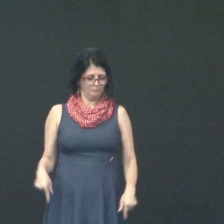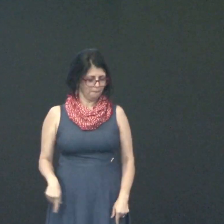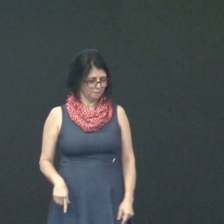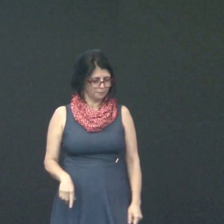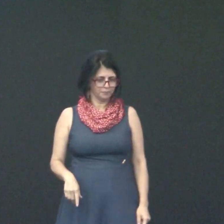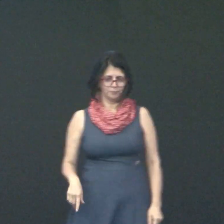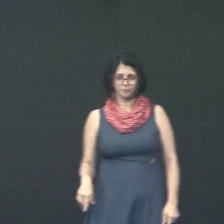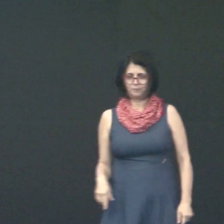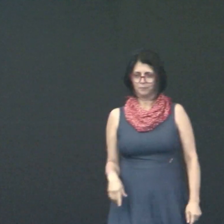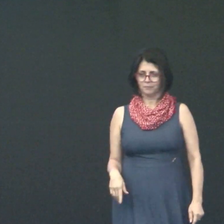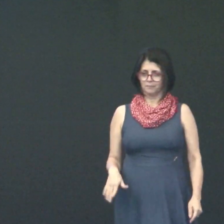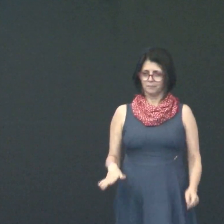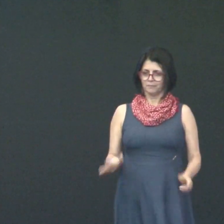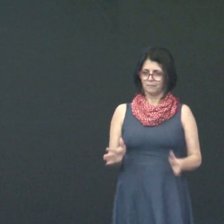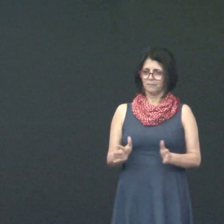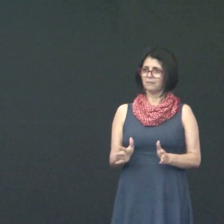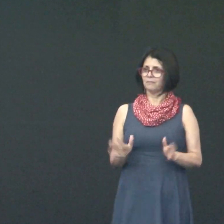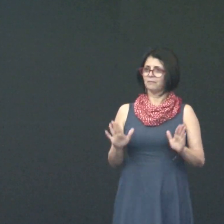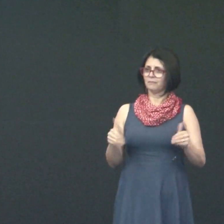Aqui fica mais fácil a visualização.